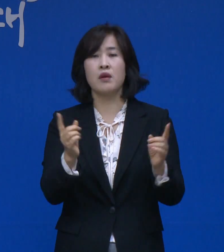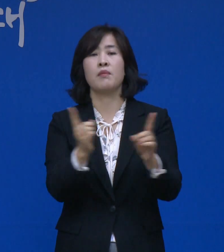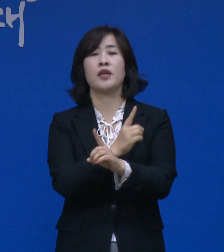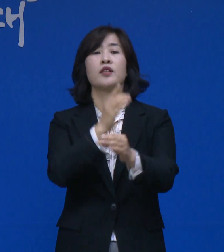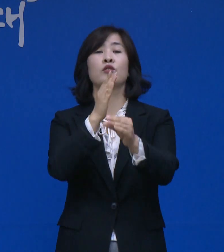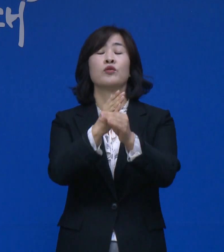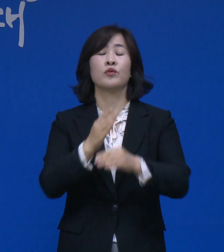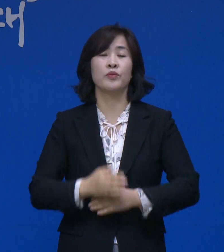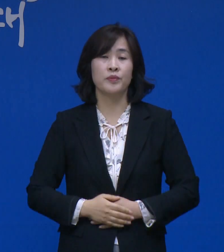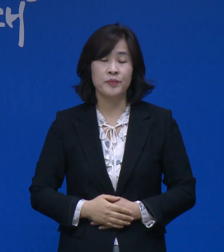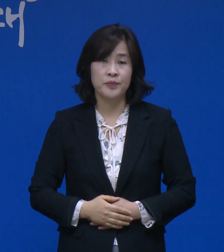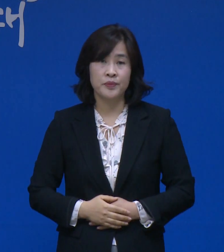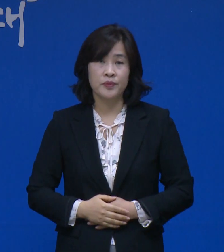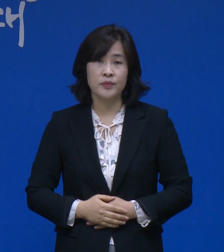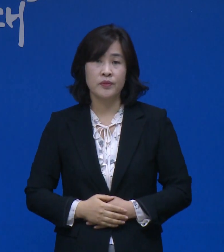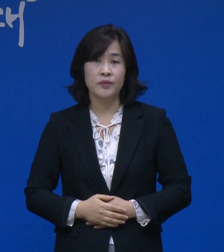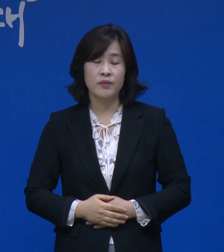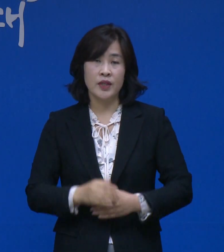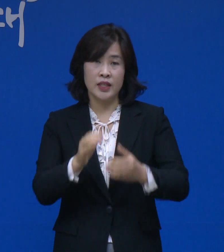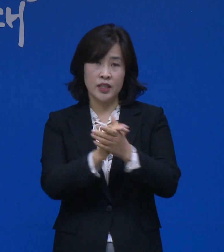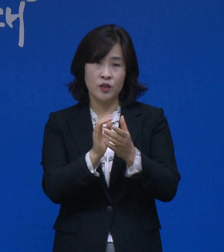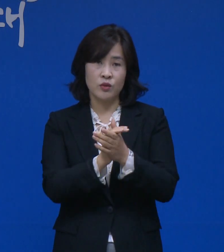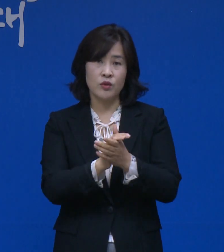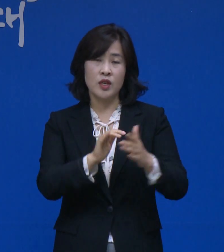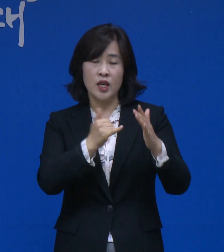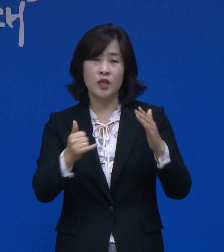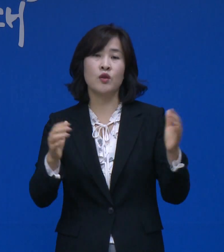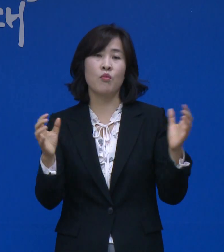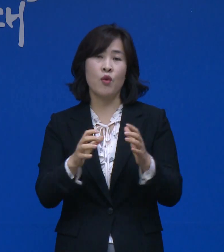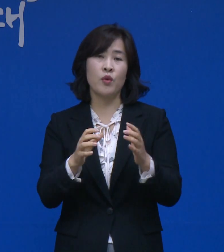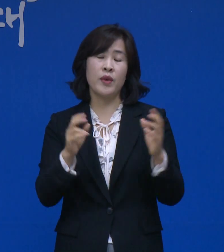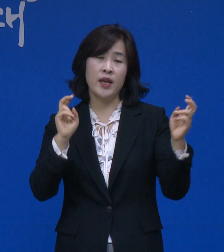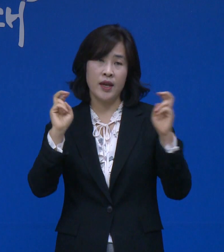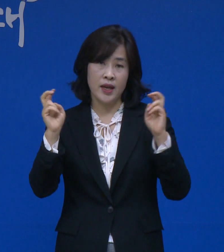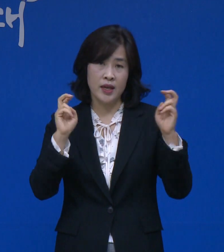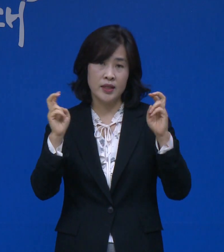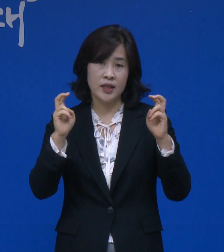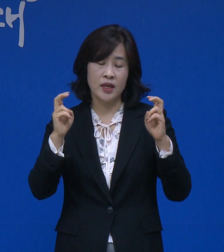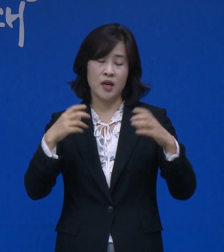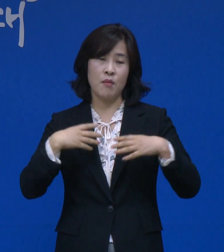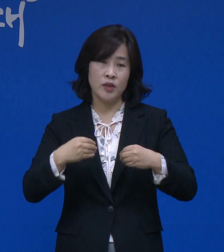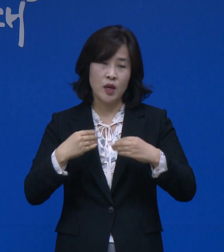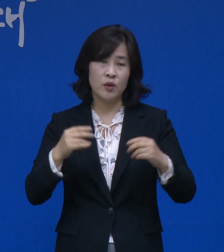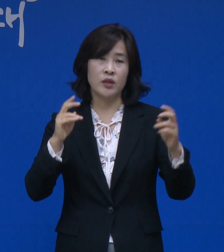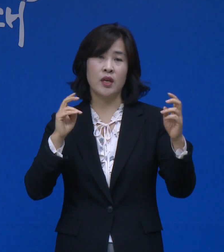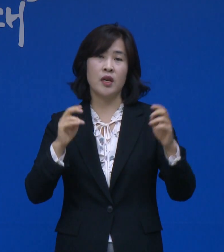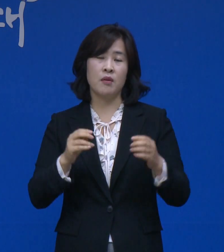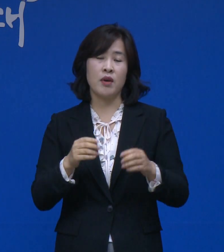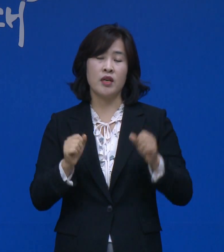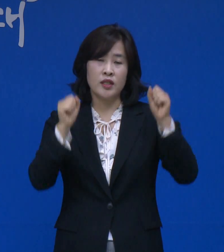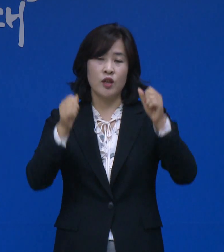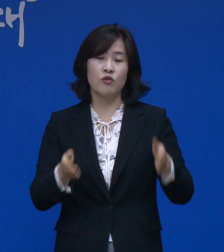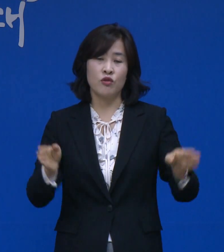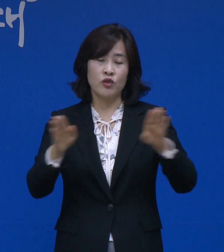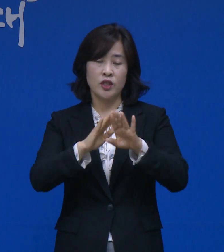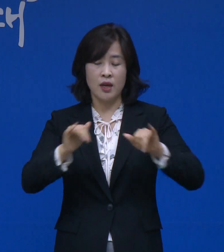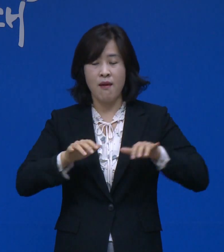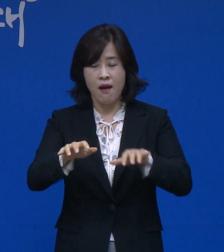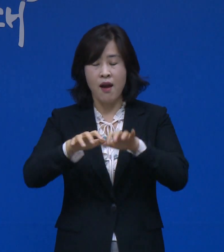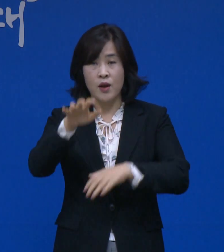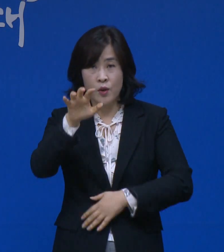바뀌고 있습니다. 지인, 가족 모임, 직장, 사우나, 체육시설 등